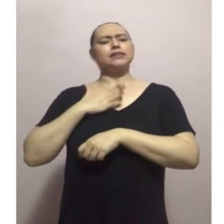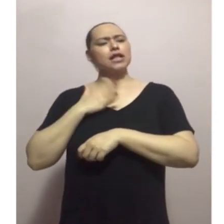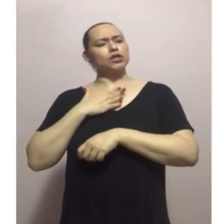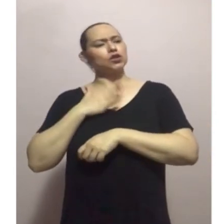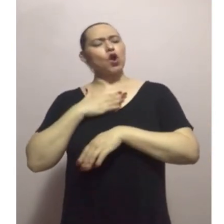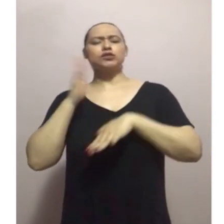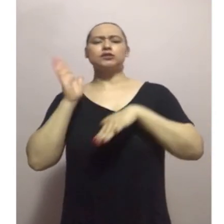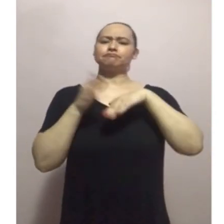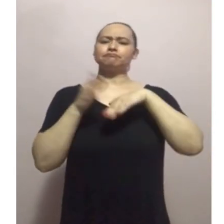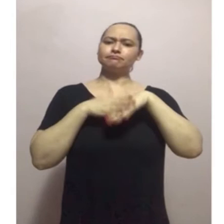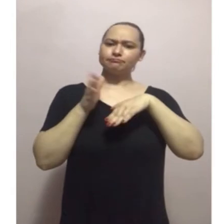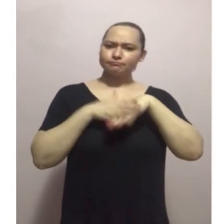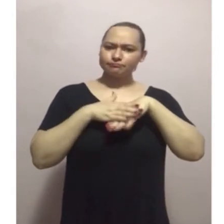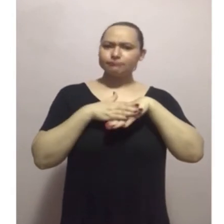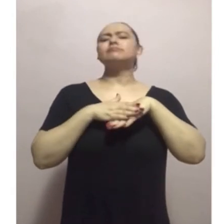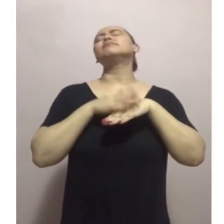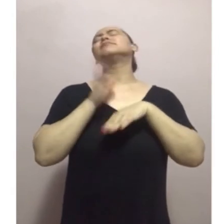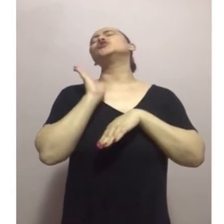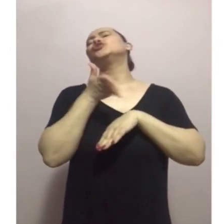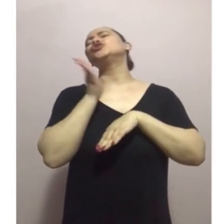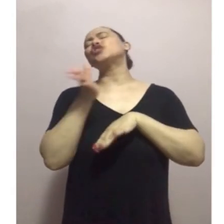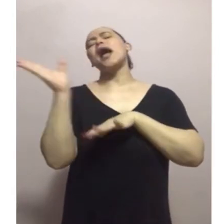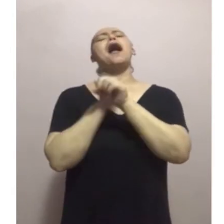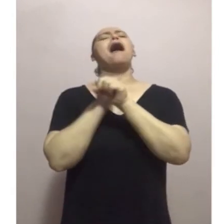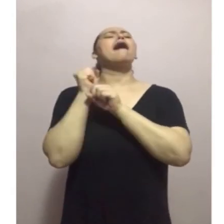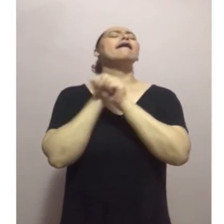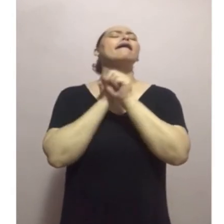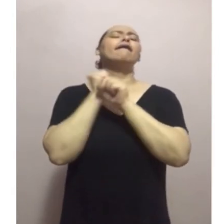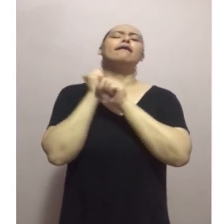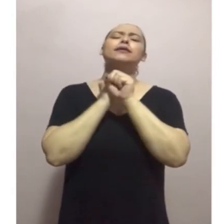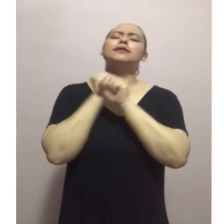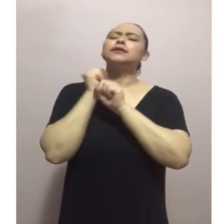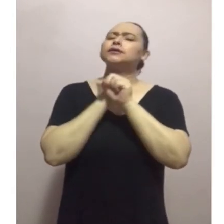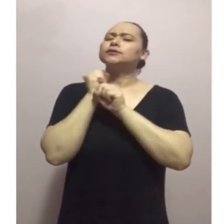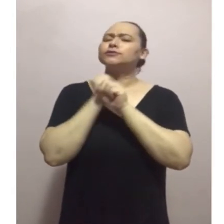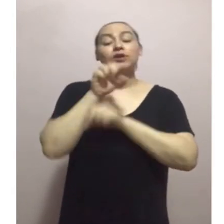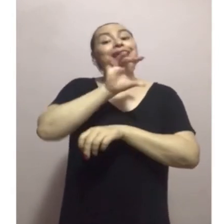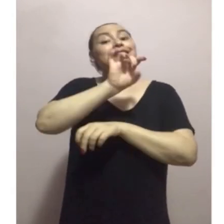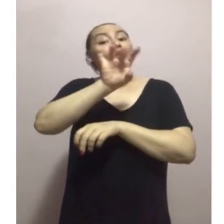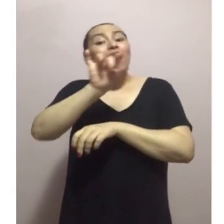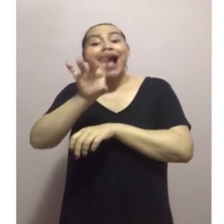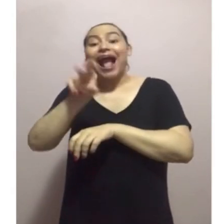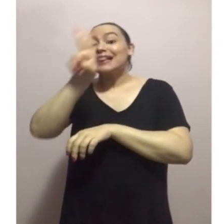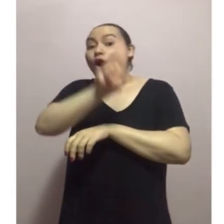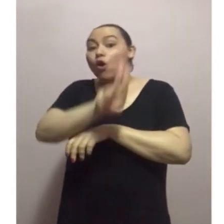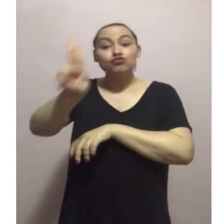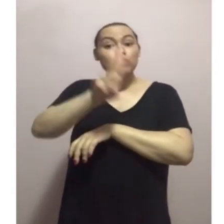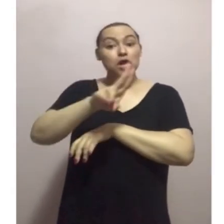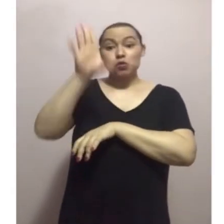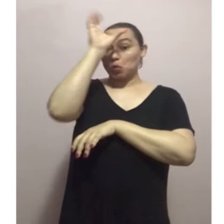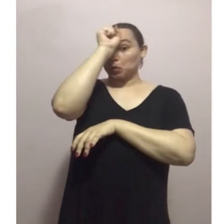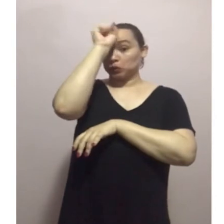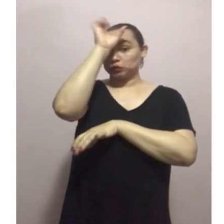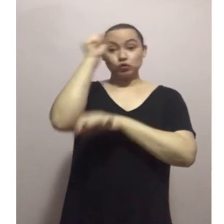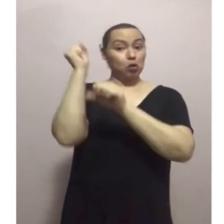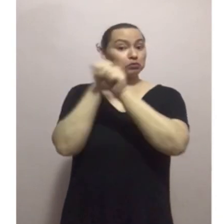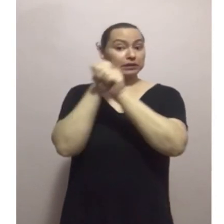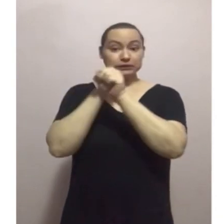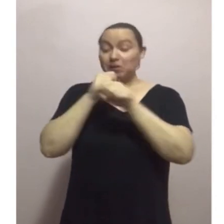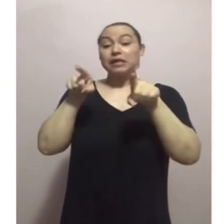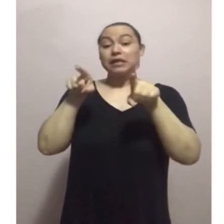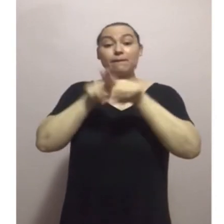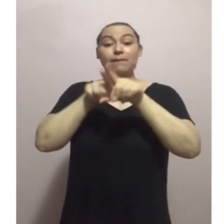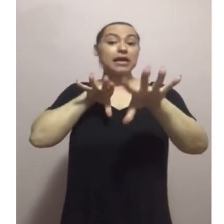essa experiência que a gente tem também, né? Porque tem uma bagagem, cada um usou o que aprendeu e a